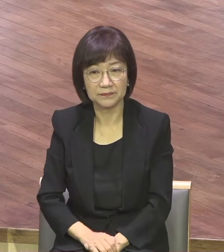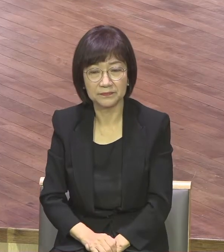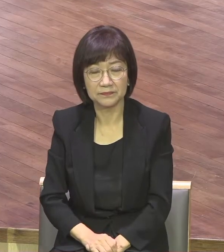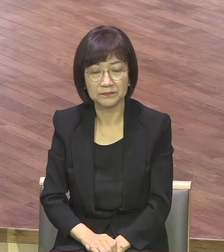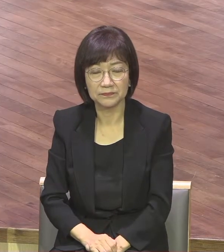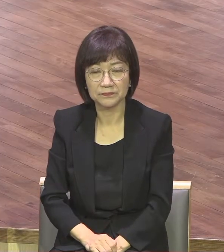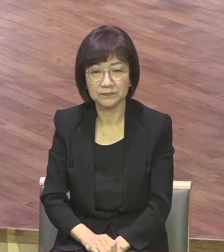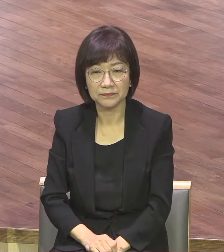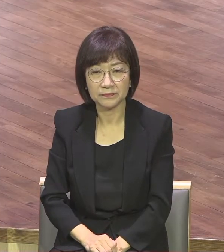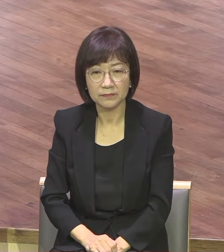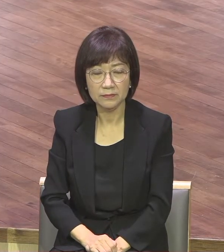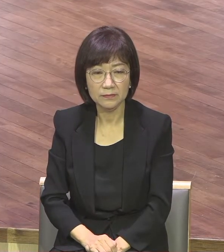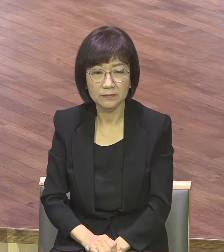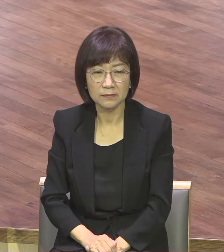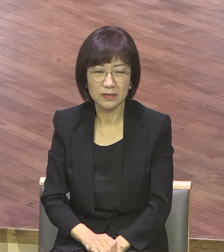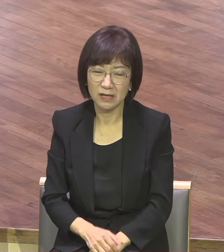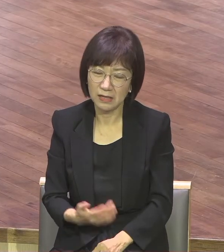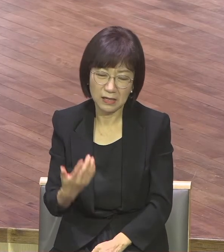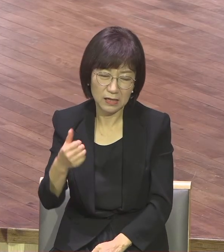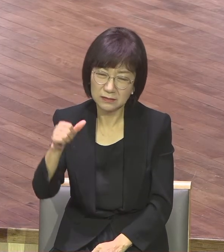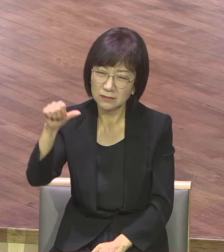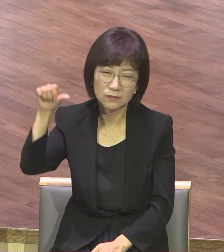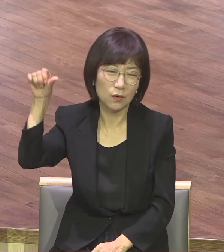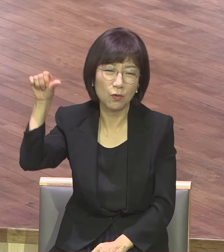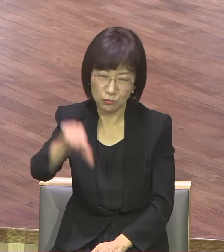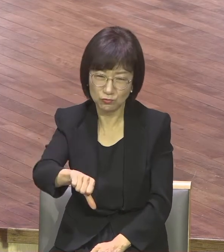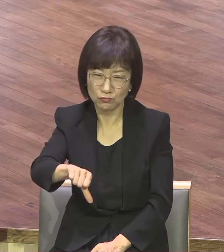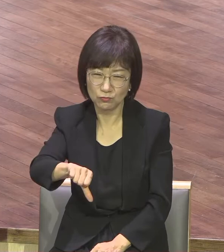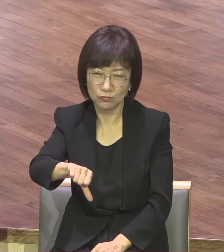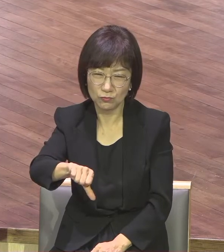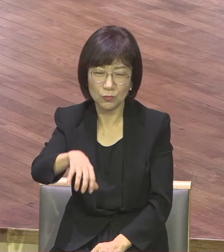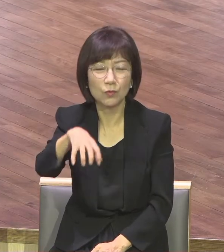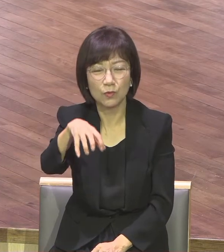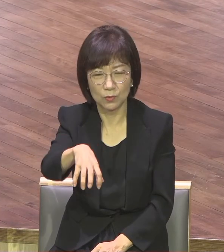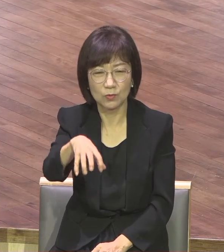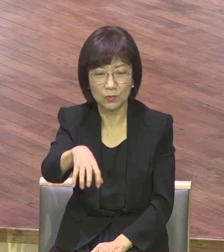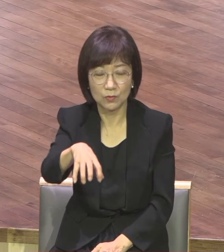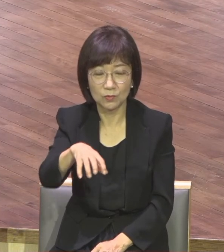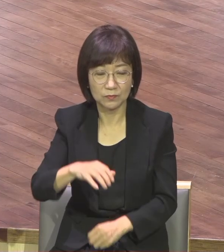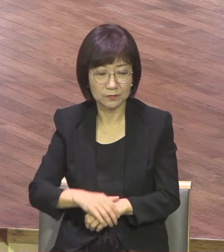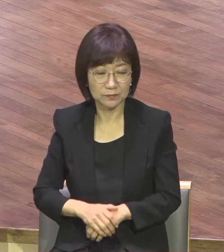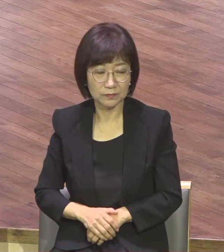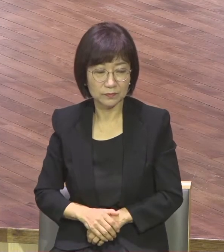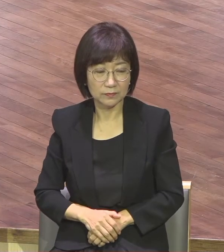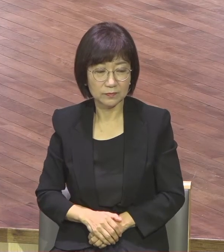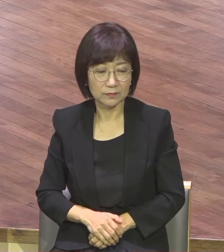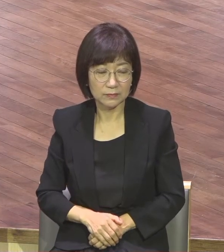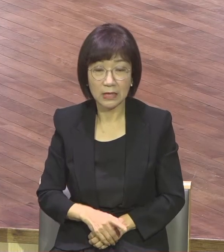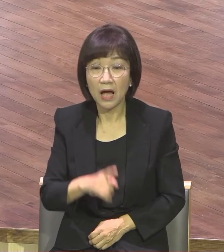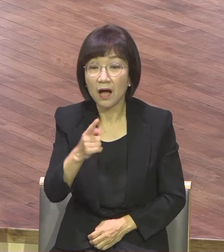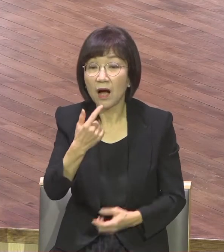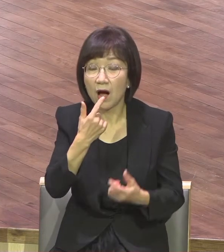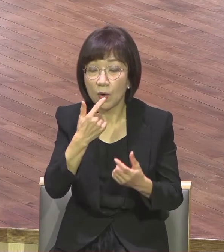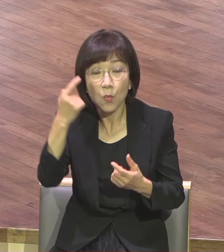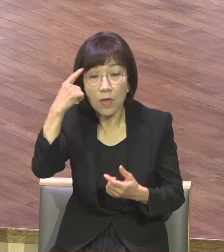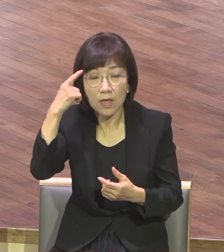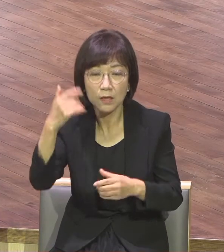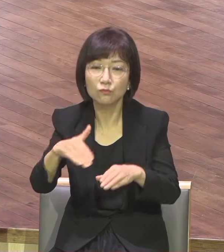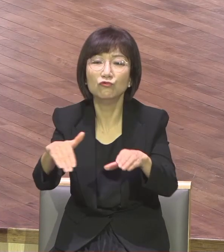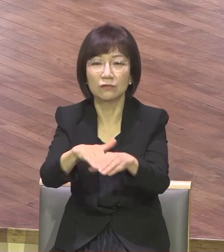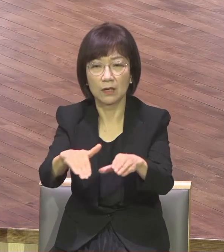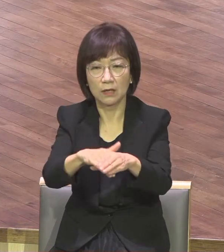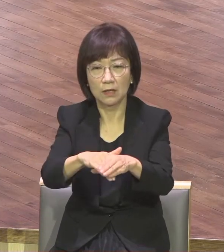완전히 저주받은 땅이지요. 그들이 당당하게 살 정도로 문화가 되어 있으니까